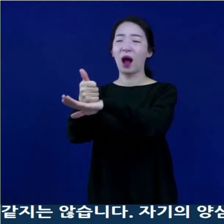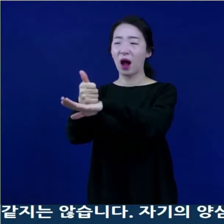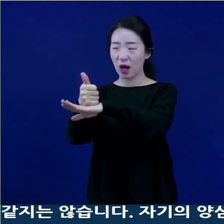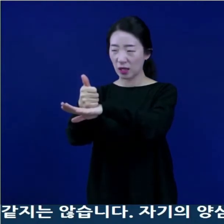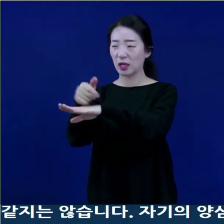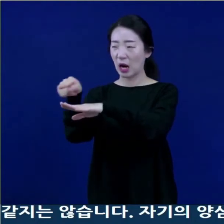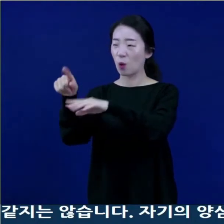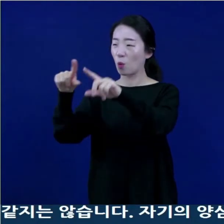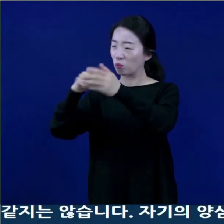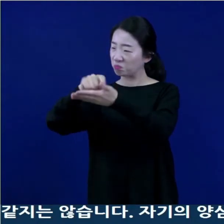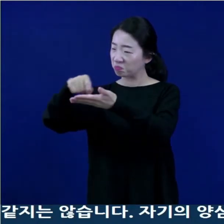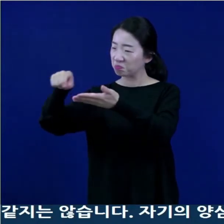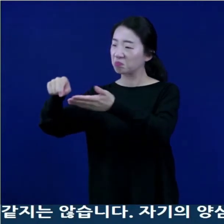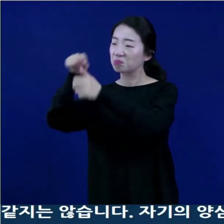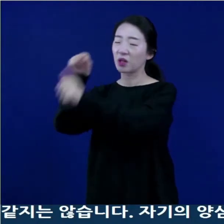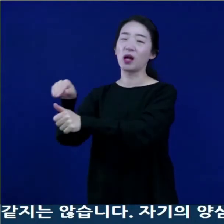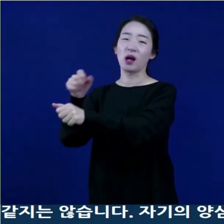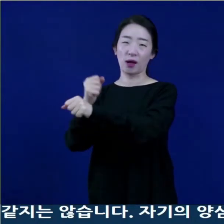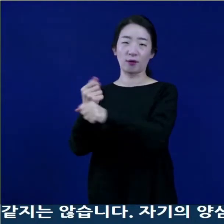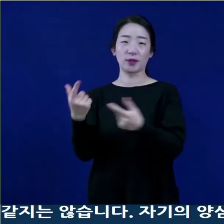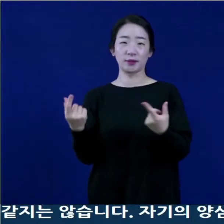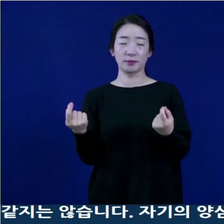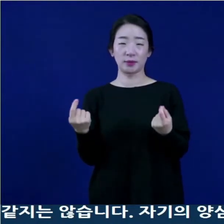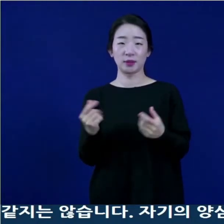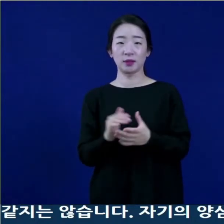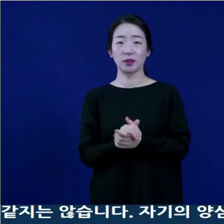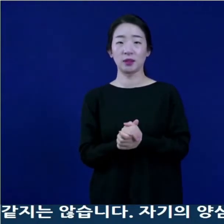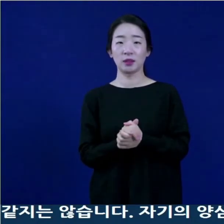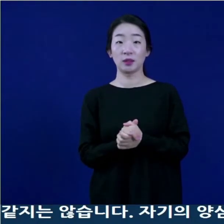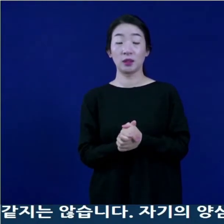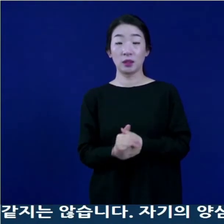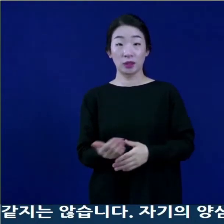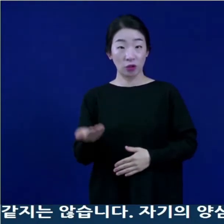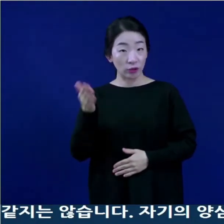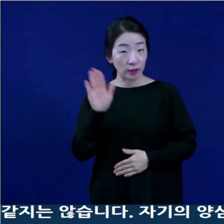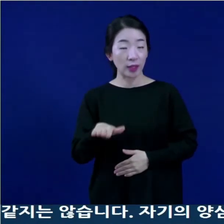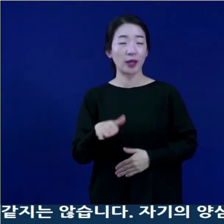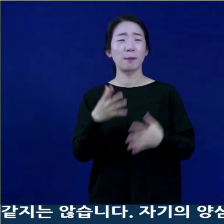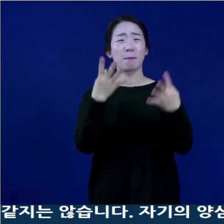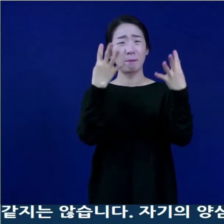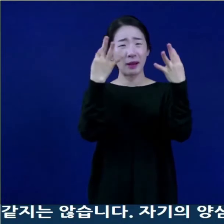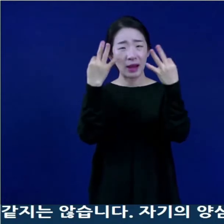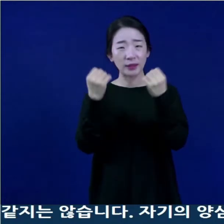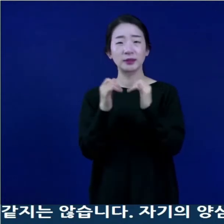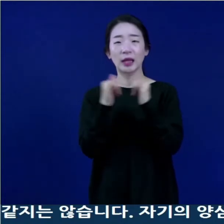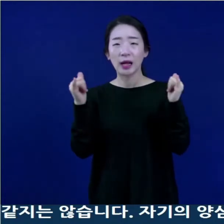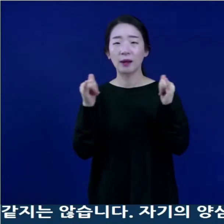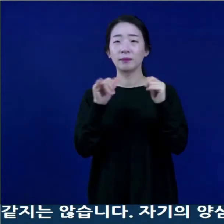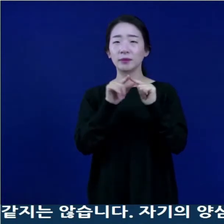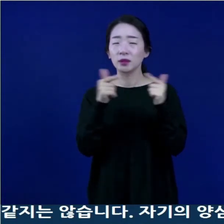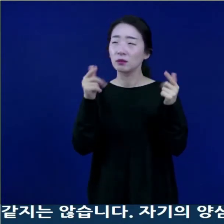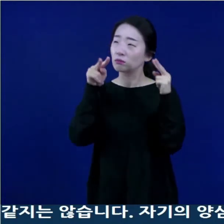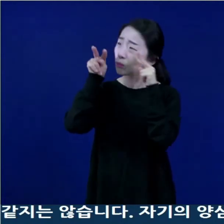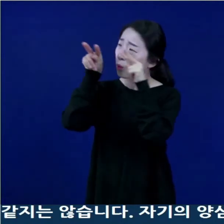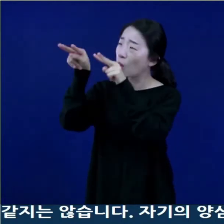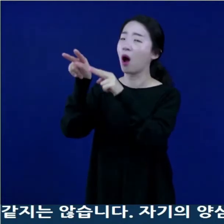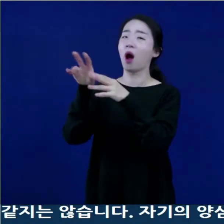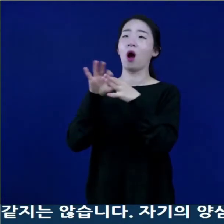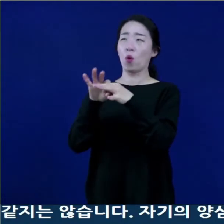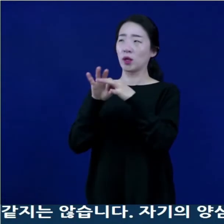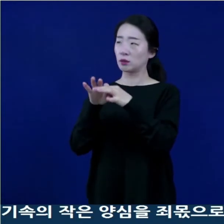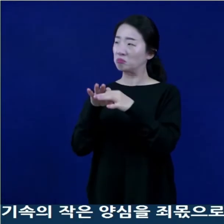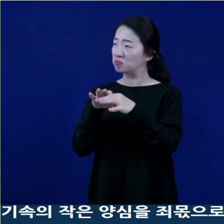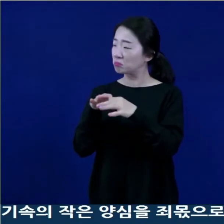걸어놓은 것 같습니다. 그런데 그것이 많은 사람들의 관심의 대상이 되었고,